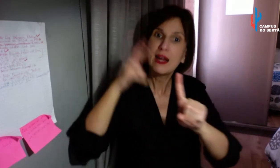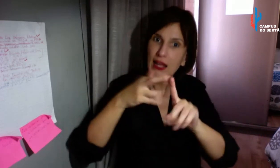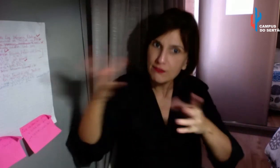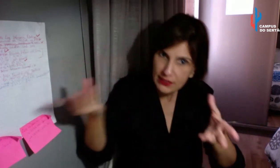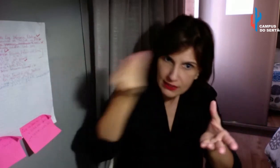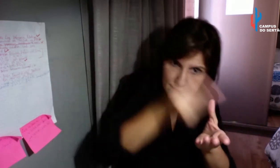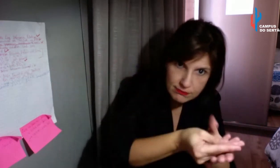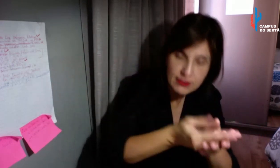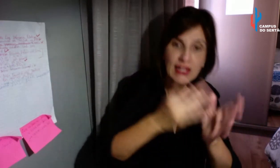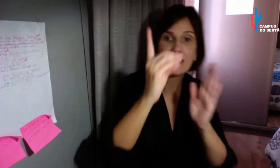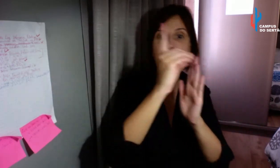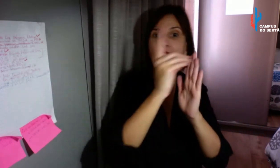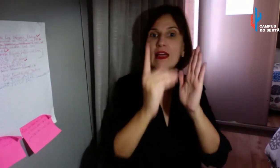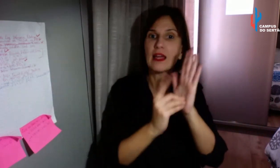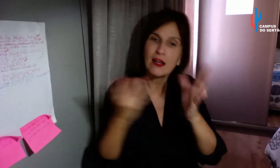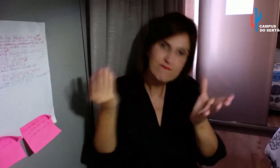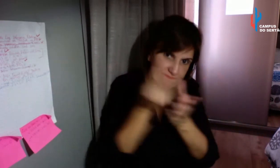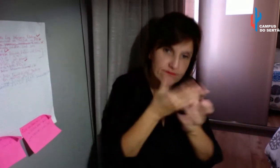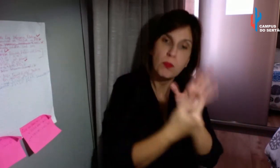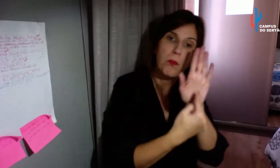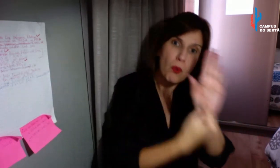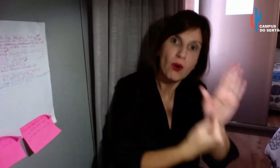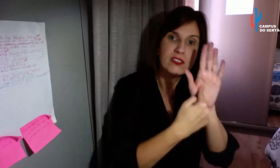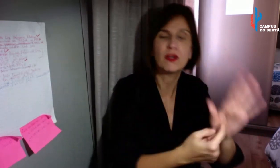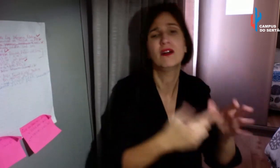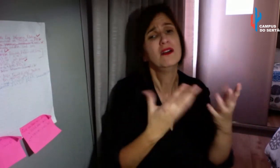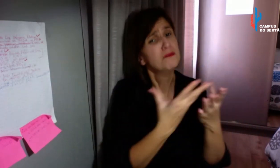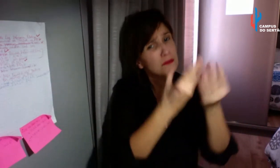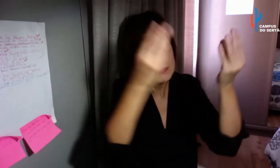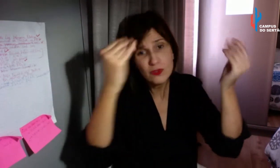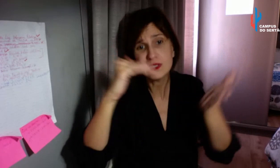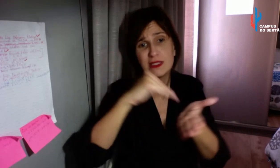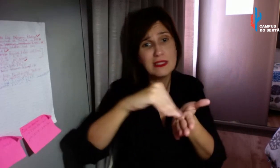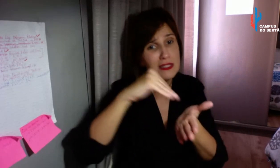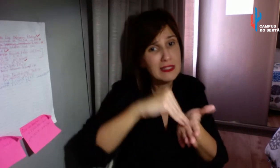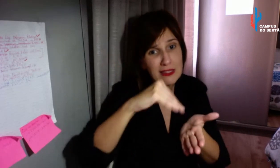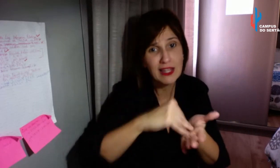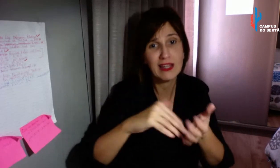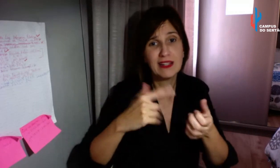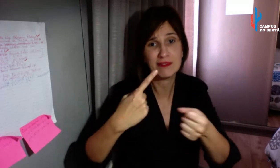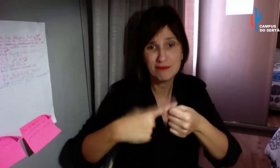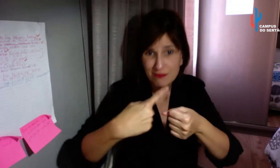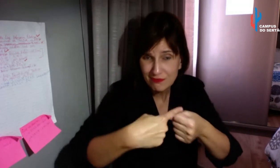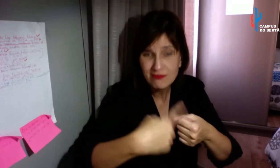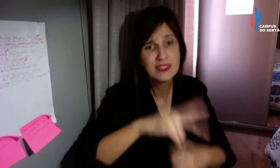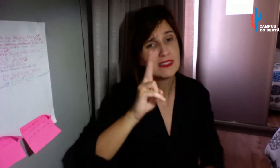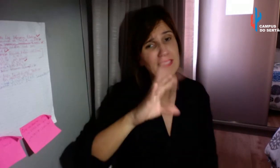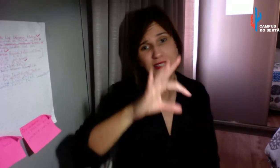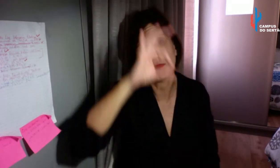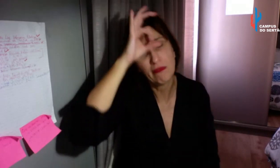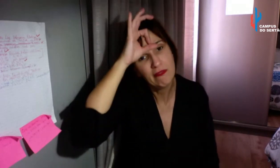precisam apresentar, né, e passar todas as referências, apresentar o decreto, porque